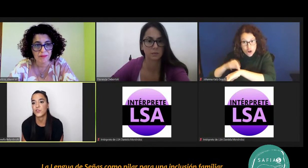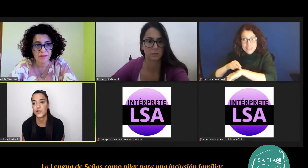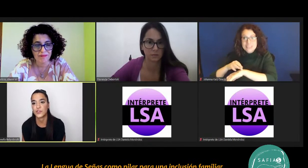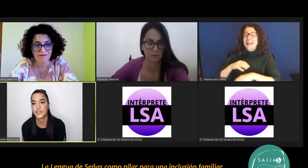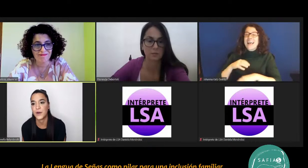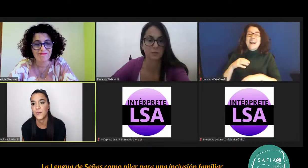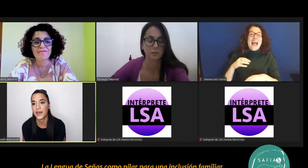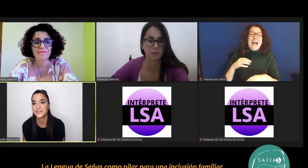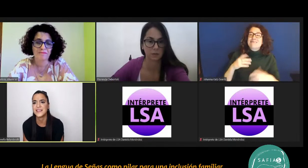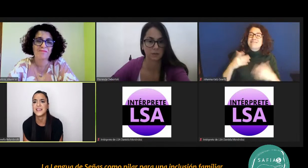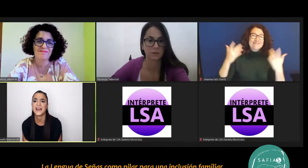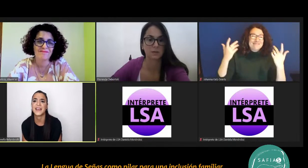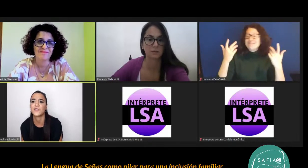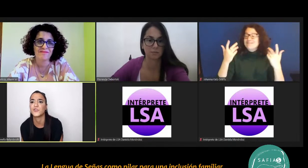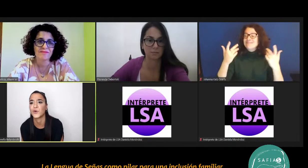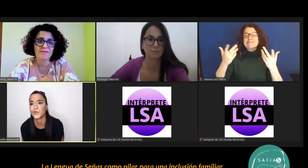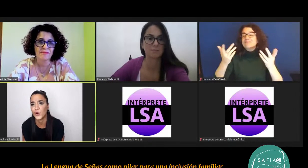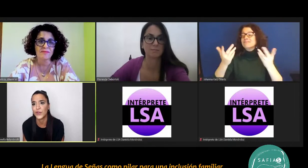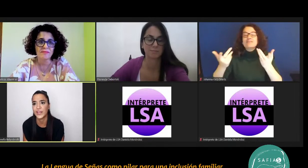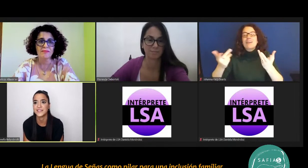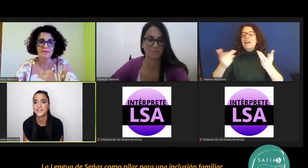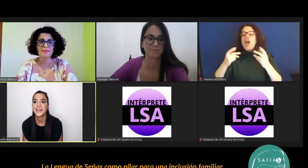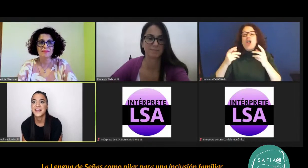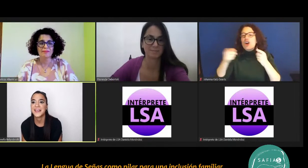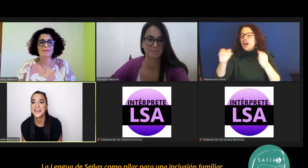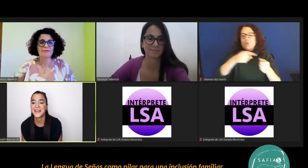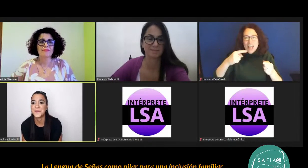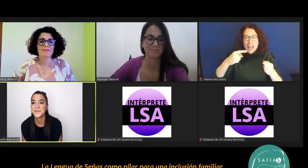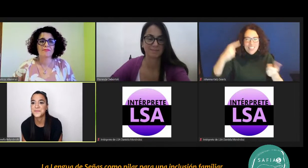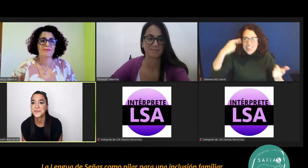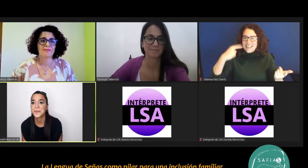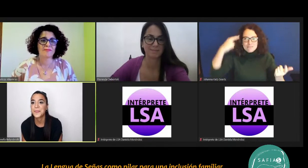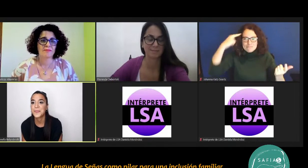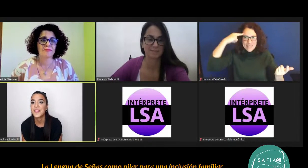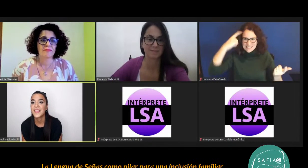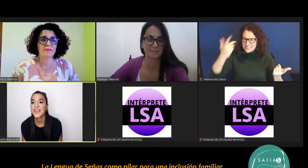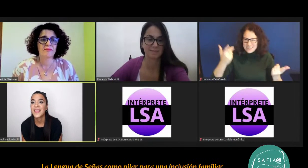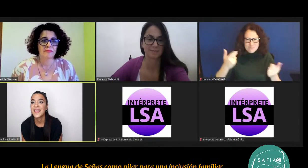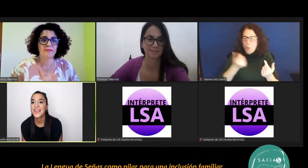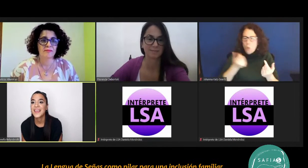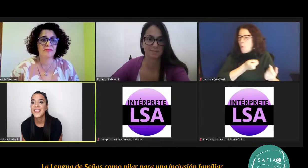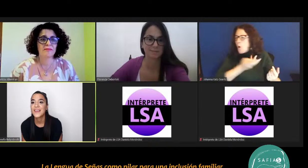tenían doctorados en abogacía, eran doctores,